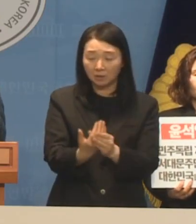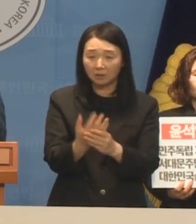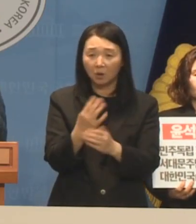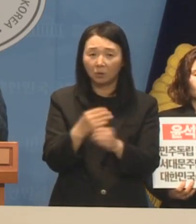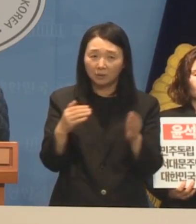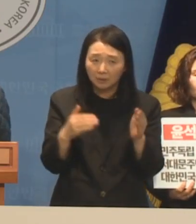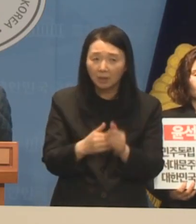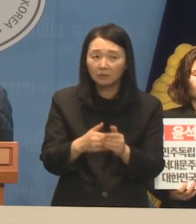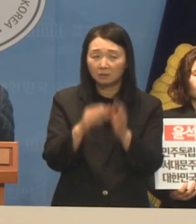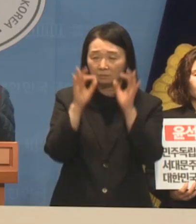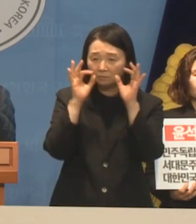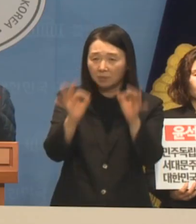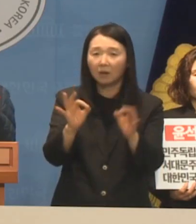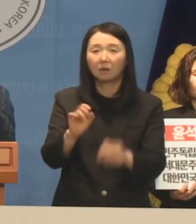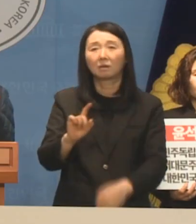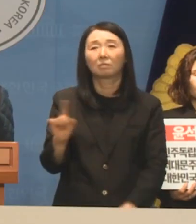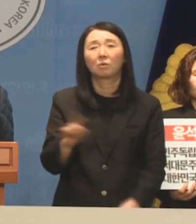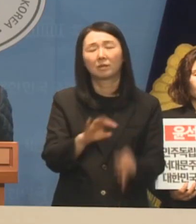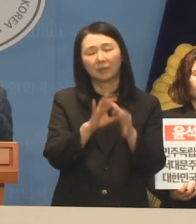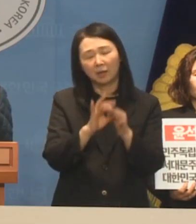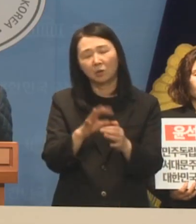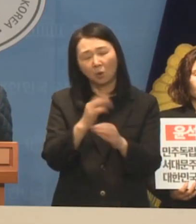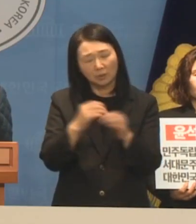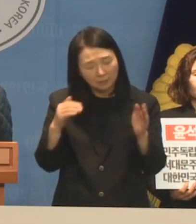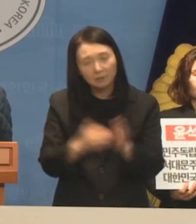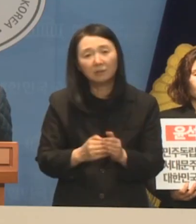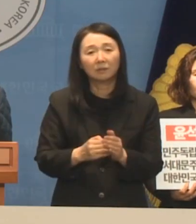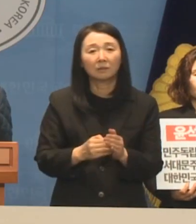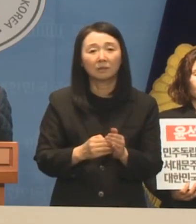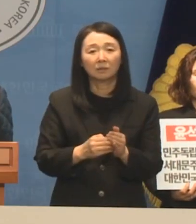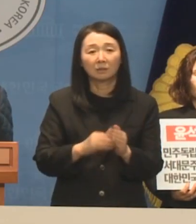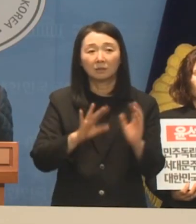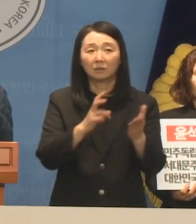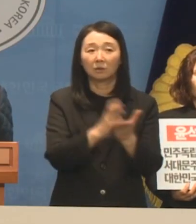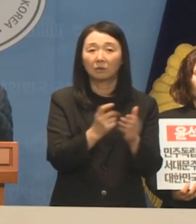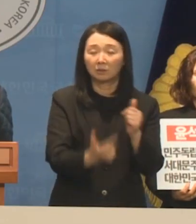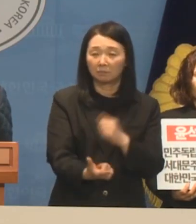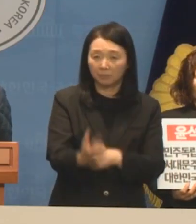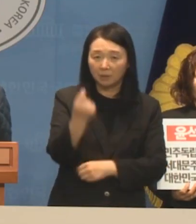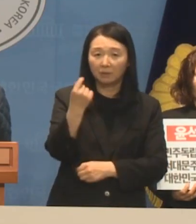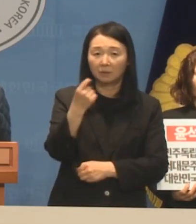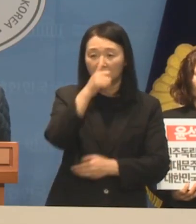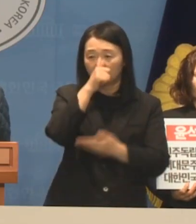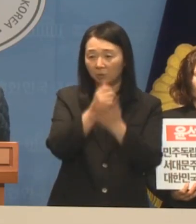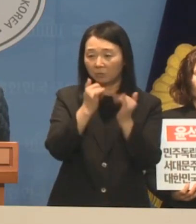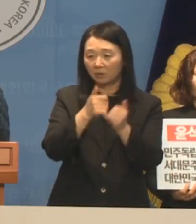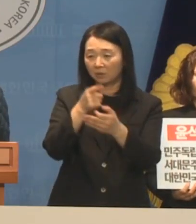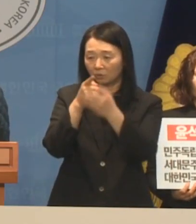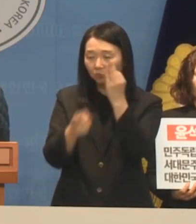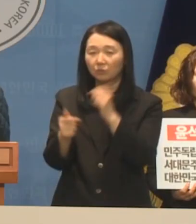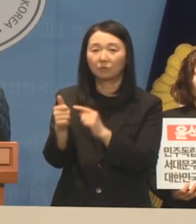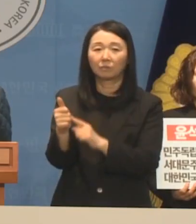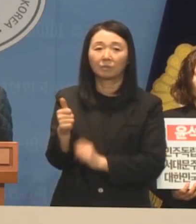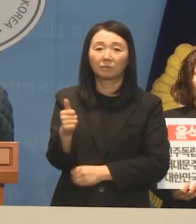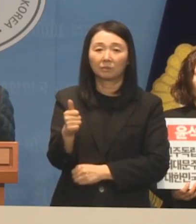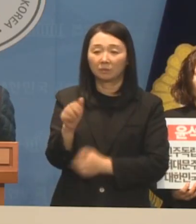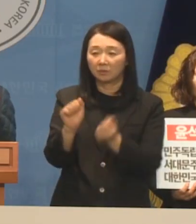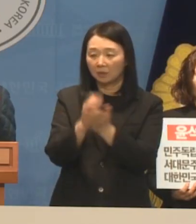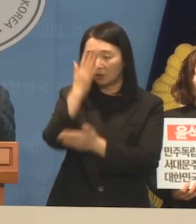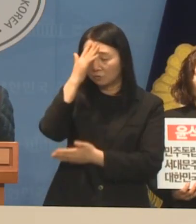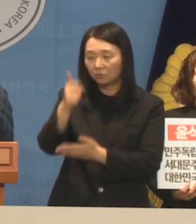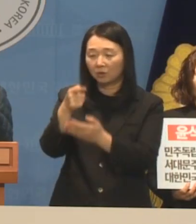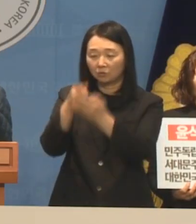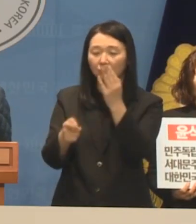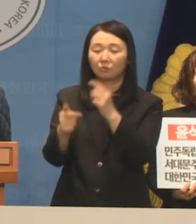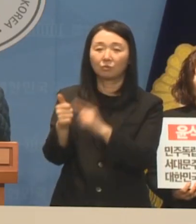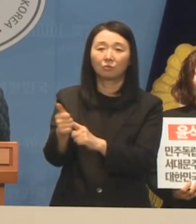언제까지 계속 지속할 것입니까? 헌재는 하루빨리 범죄자 윤석열을 내란 수괴